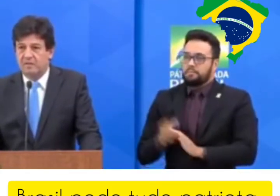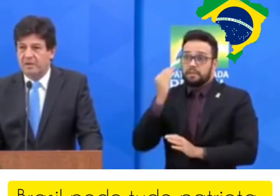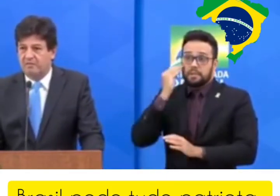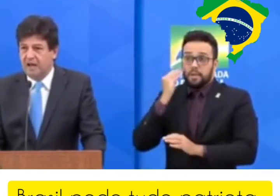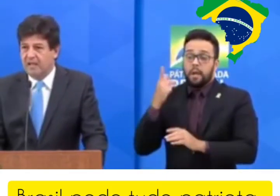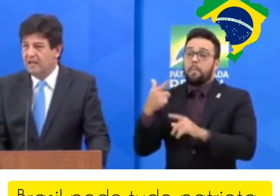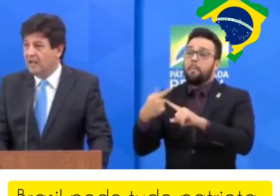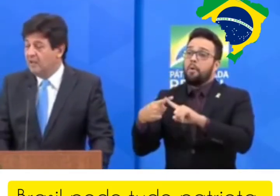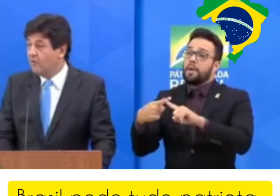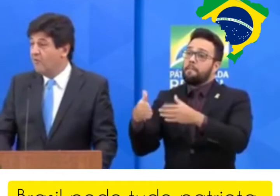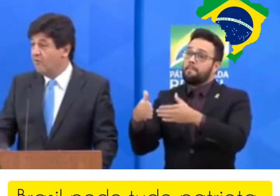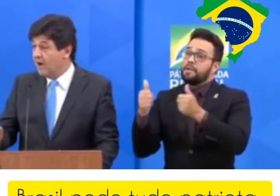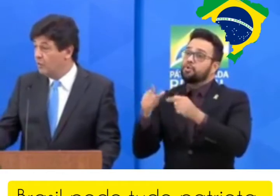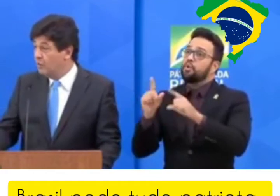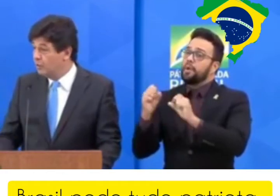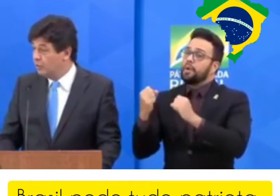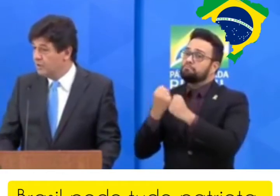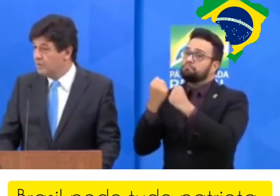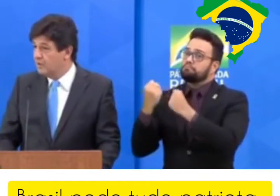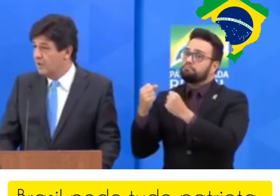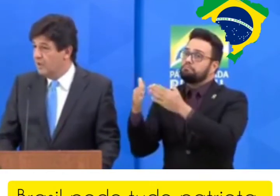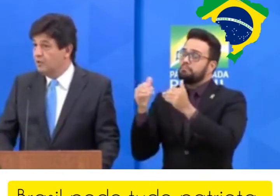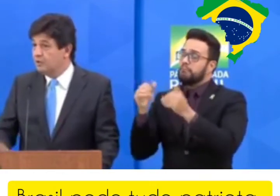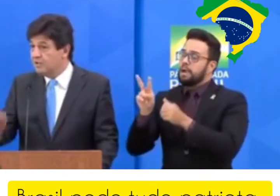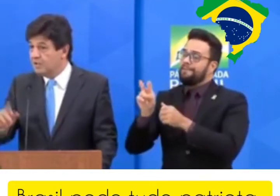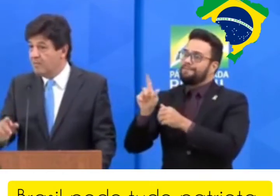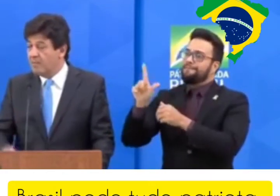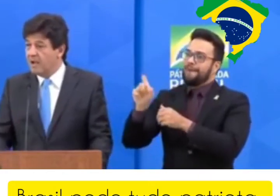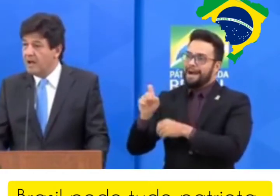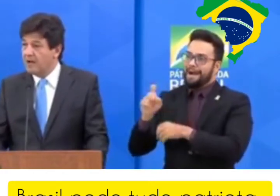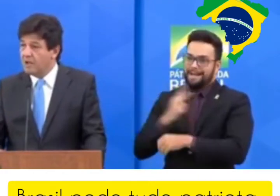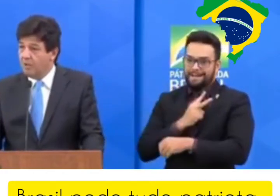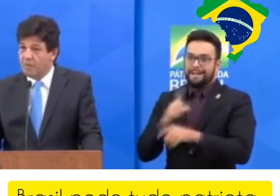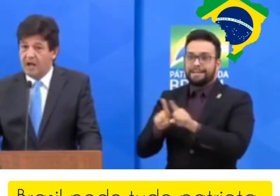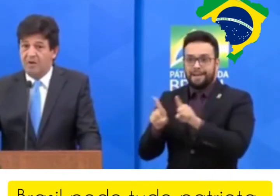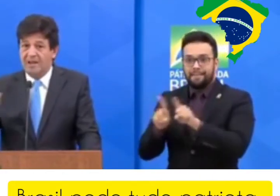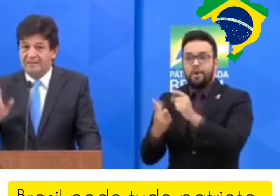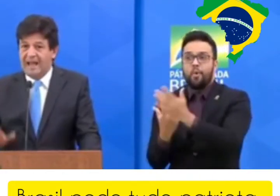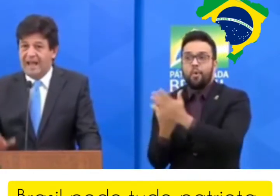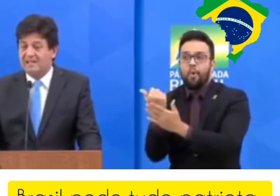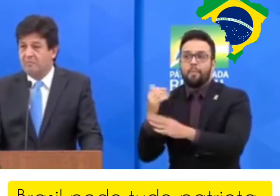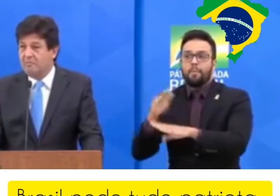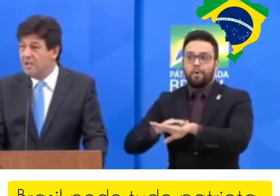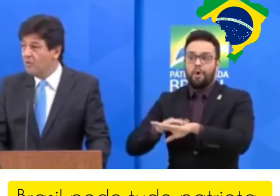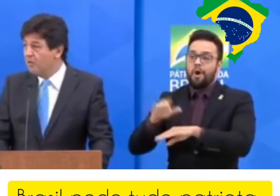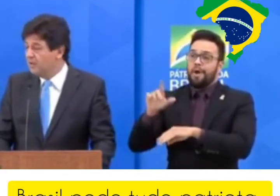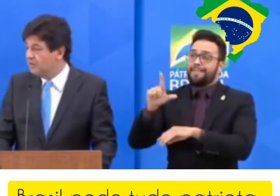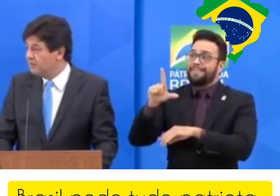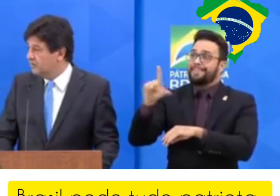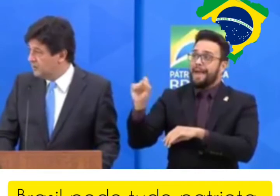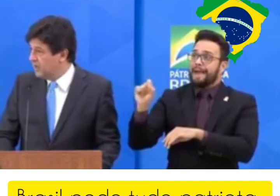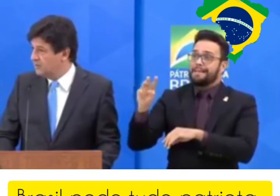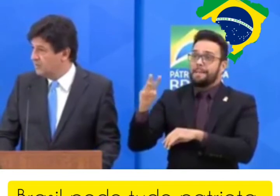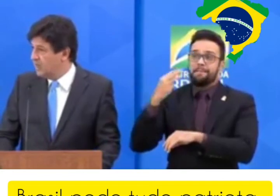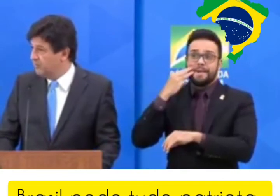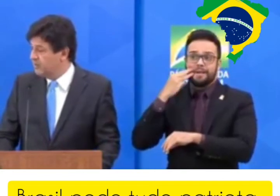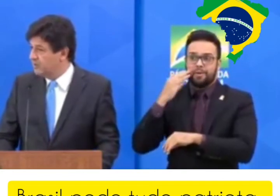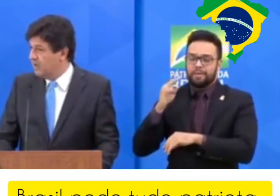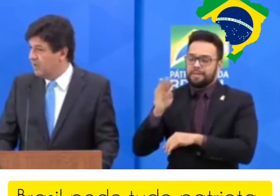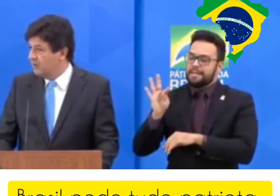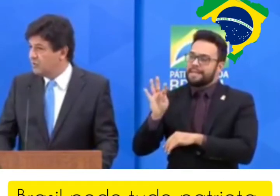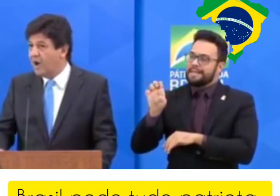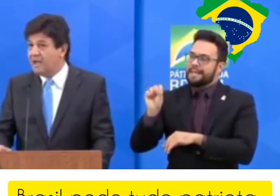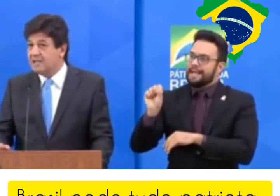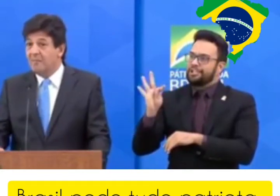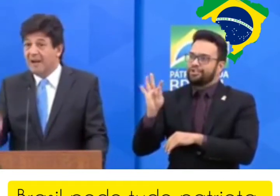da iniciativa privada, e foi a Vale do Rio Doce e o sistema bancário que compraram 10 milhões de testes